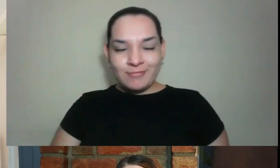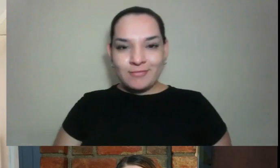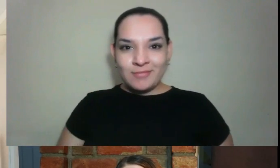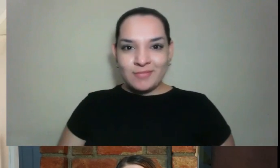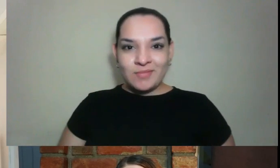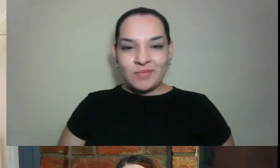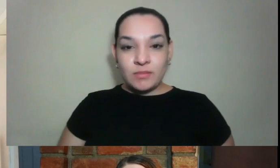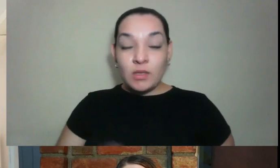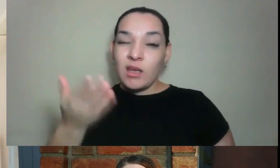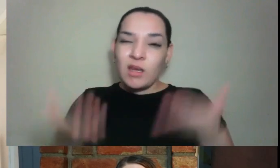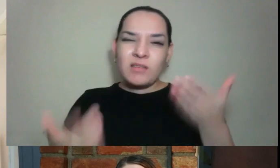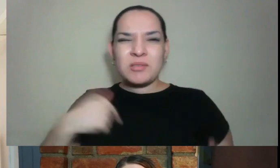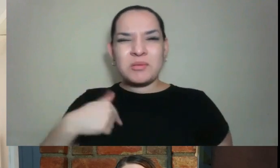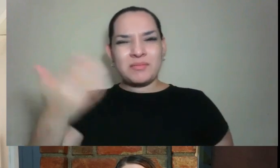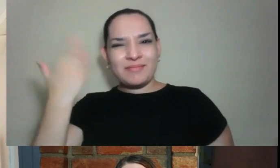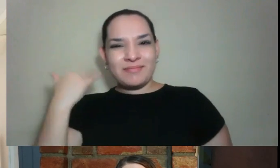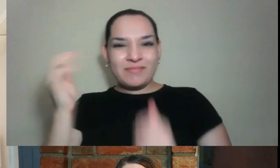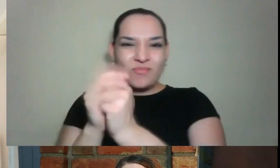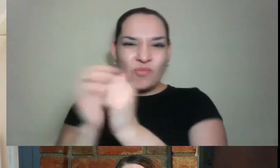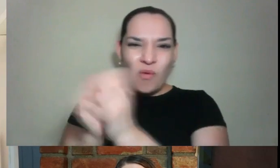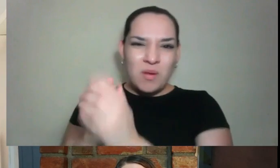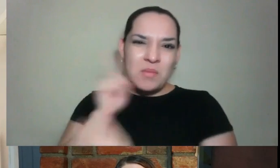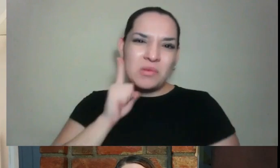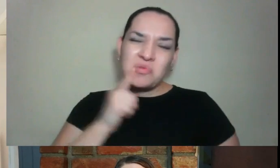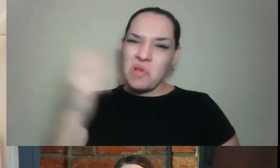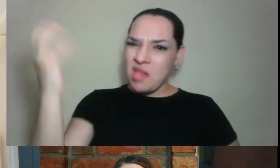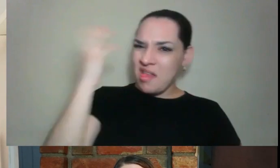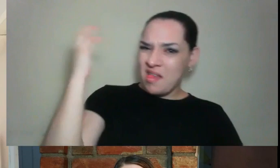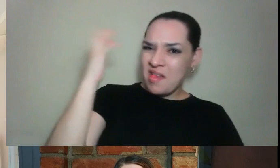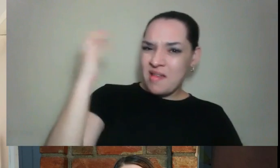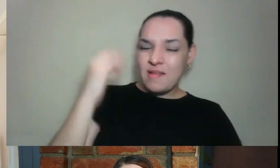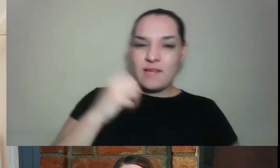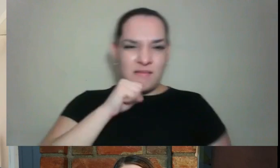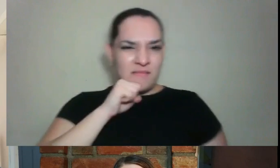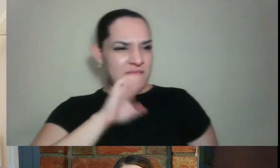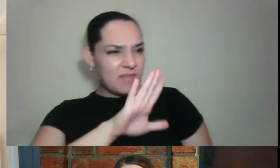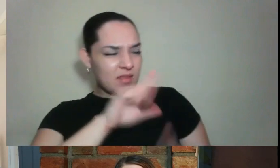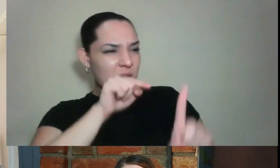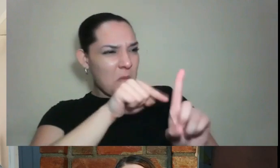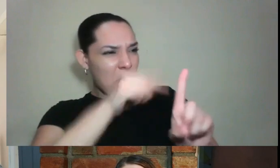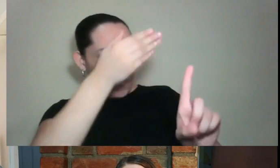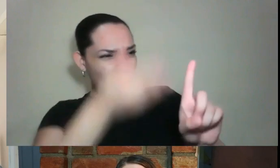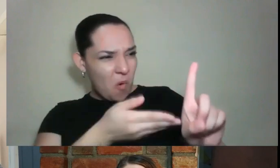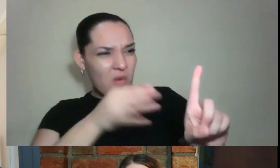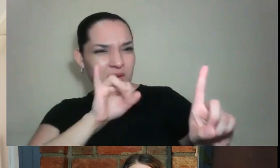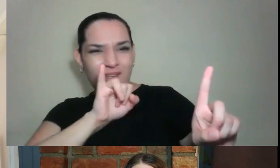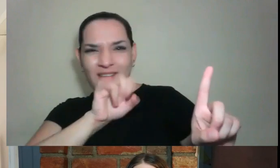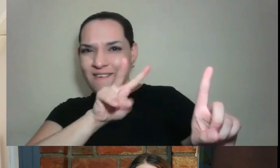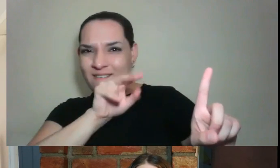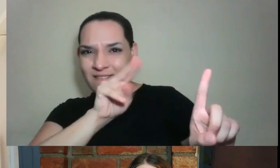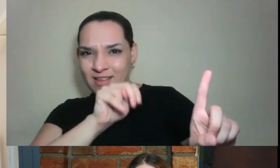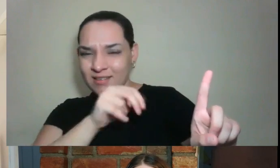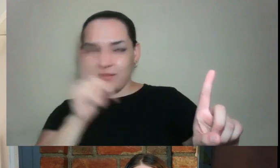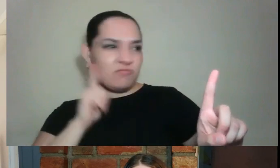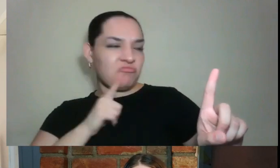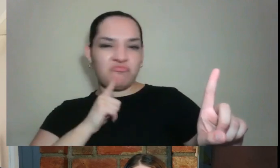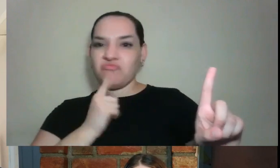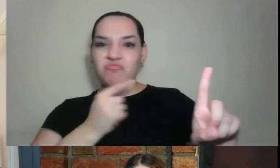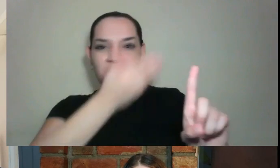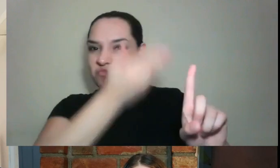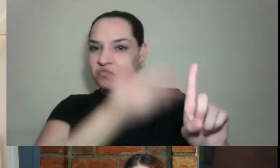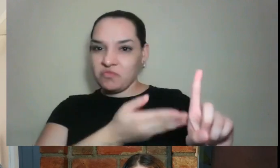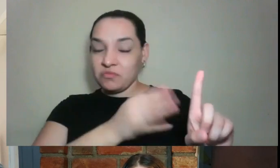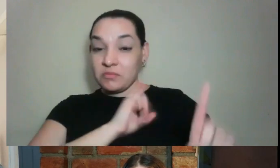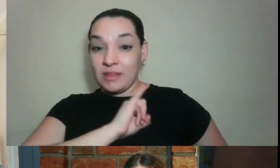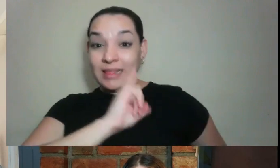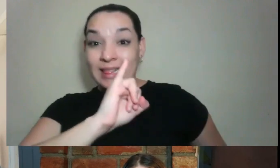Muchas veces he tenido también discusiones y conflictos con muchas personas sordas que me han dicho: vos, Iván, no sos una persona